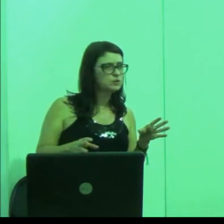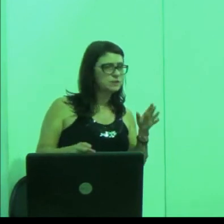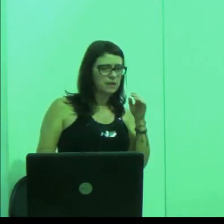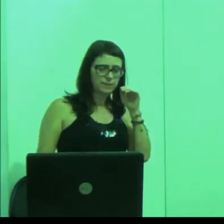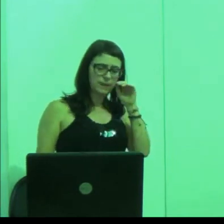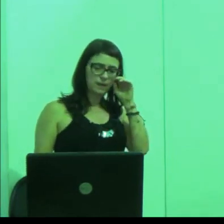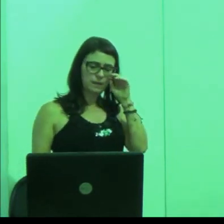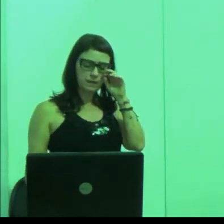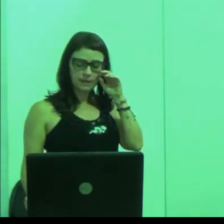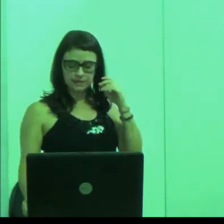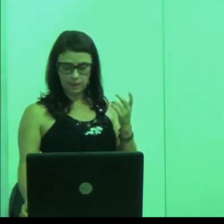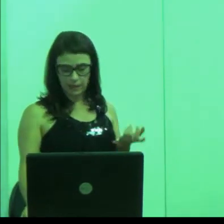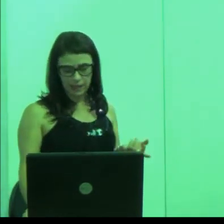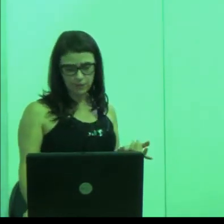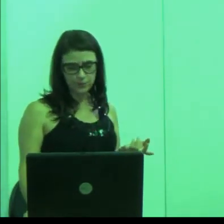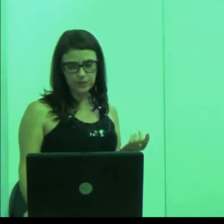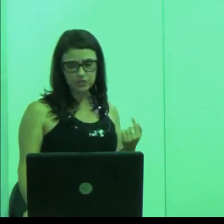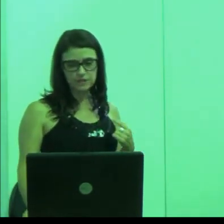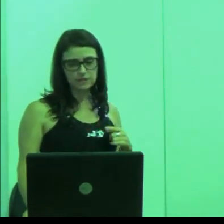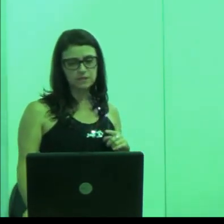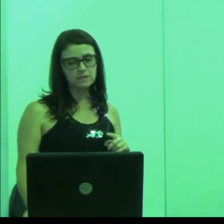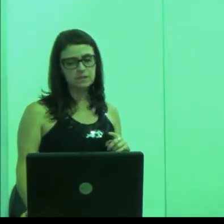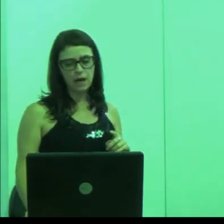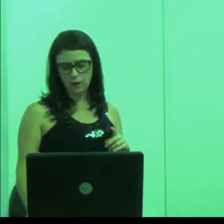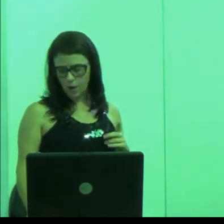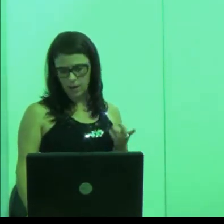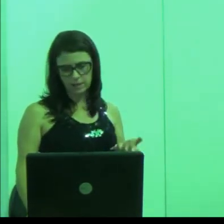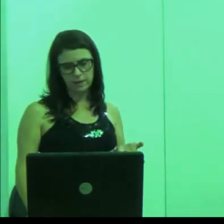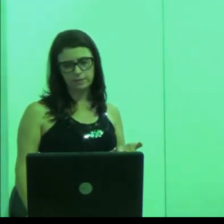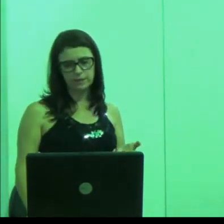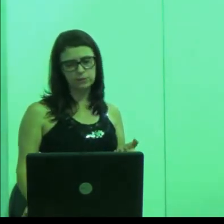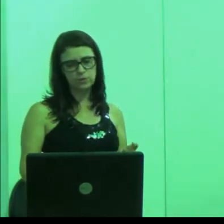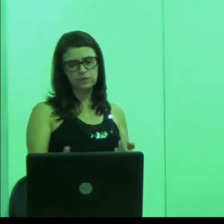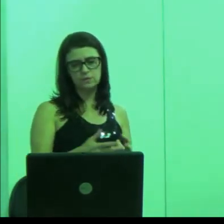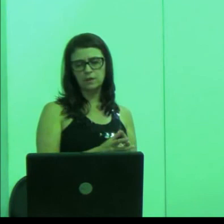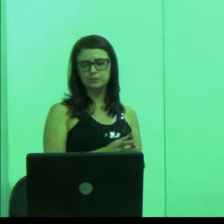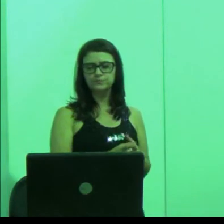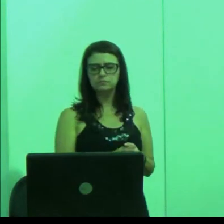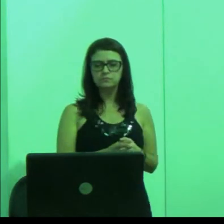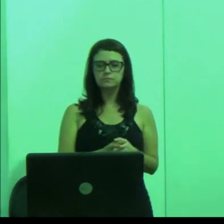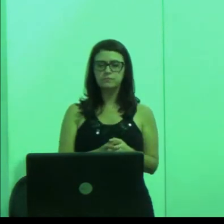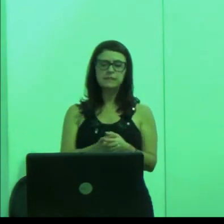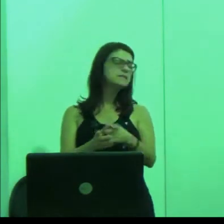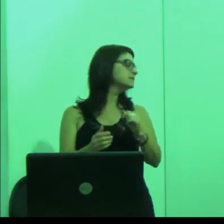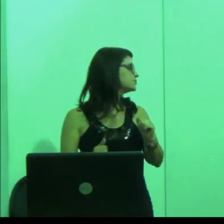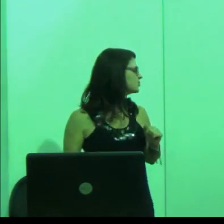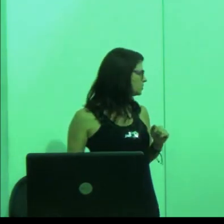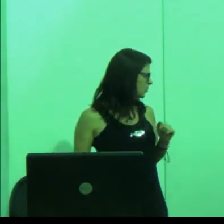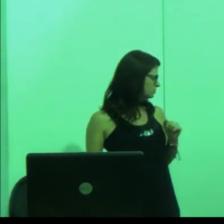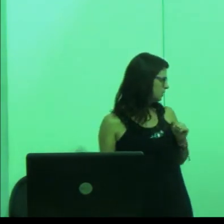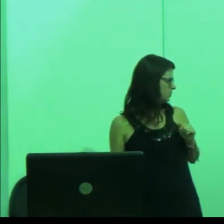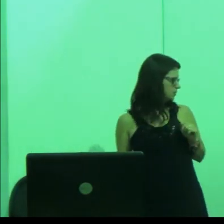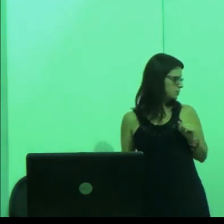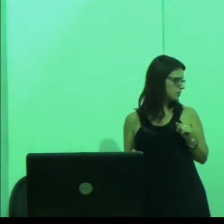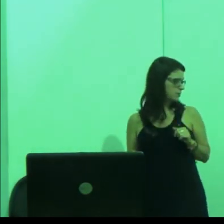mostrar esse trabalho e dizer assim que agora, né, eu trouxe esse texto aqui ontem, você